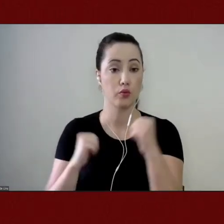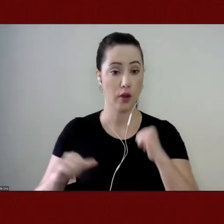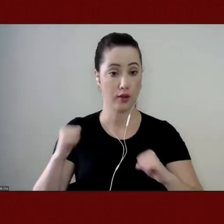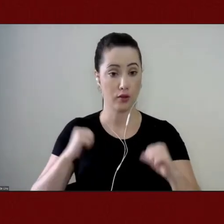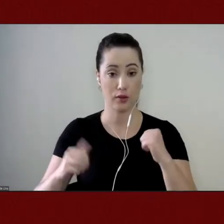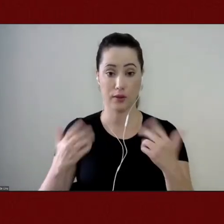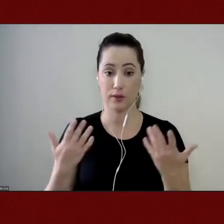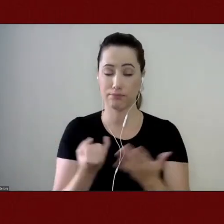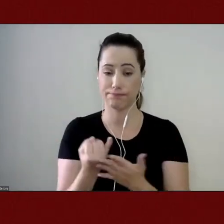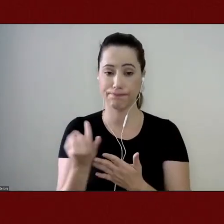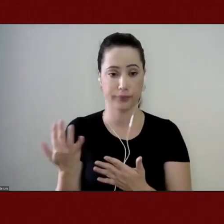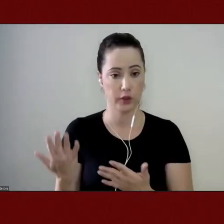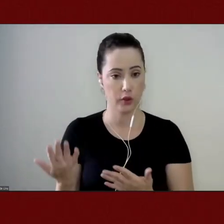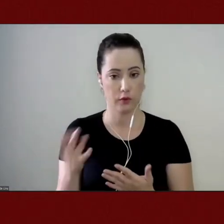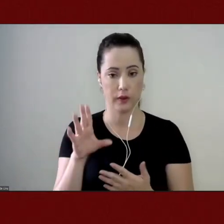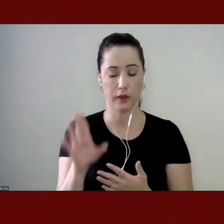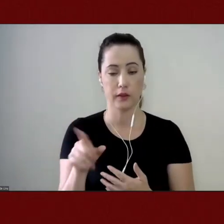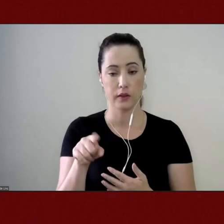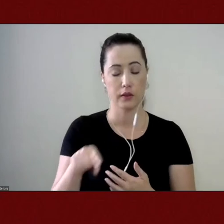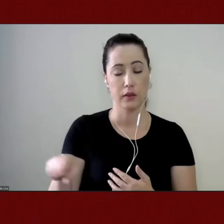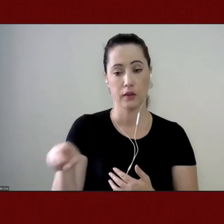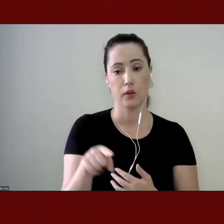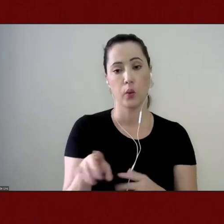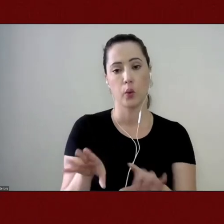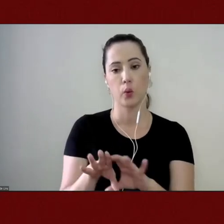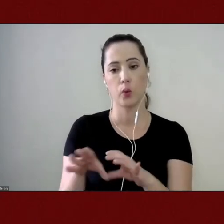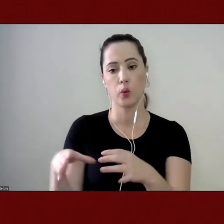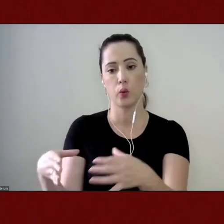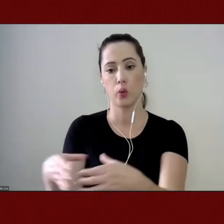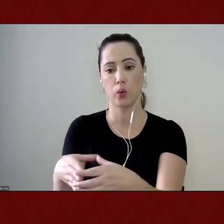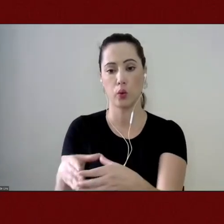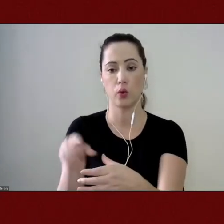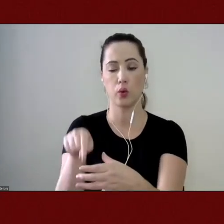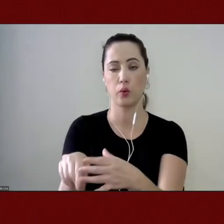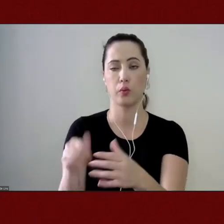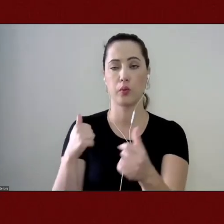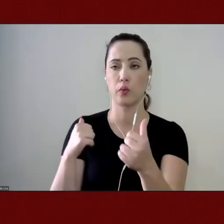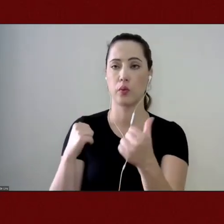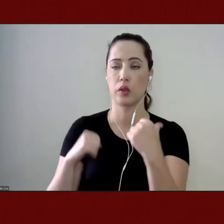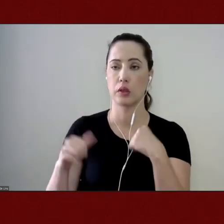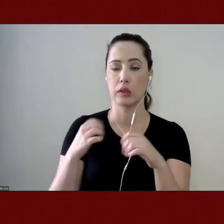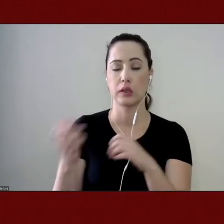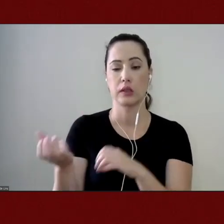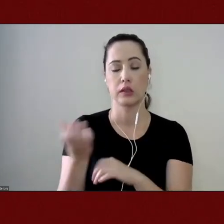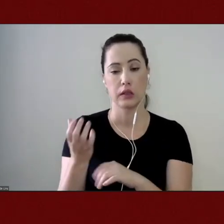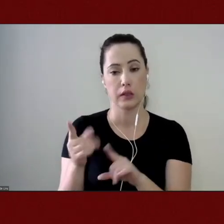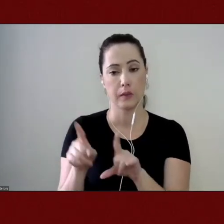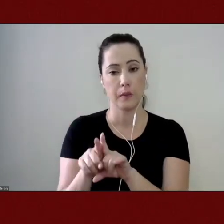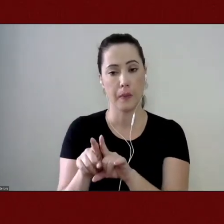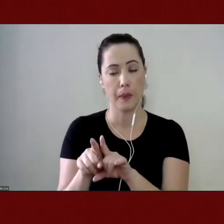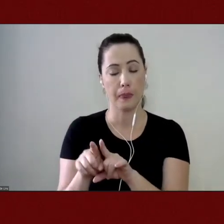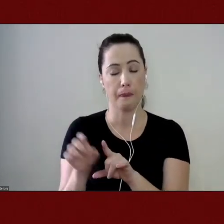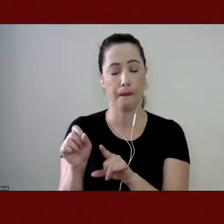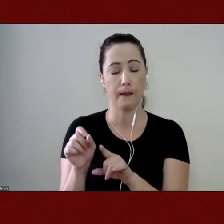de limitação dos intelectuais à esfera da produção cultural partidária. Quer dizer,